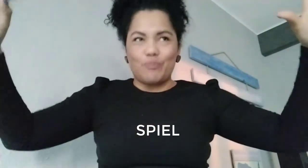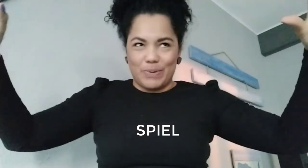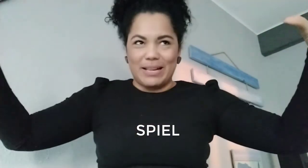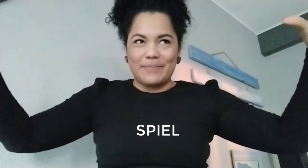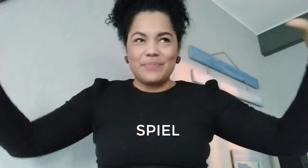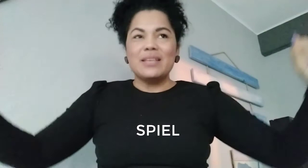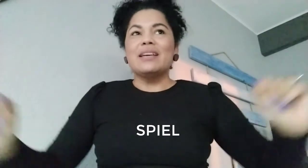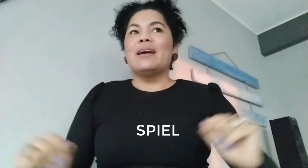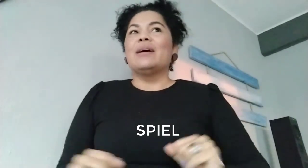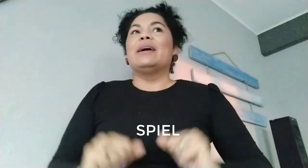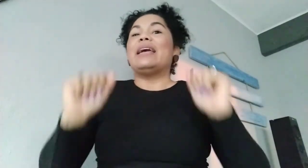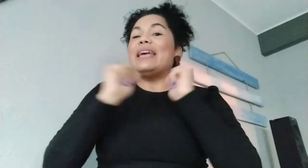espejo, spill. Y